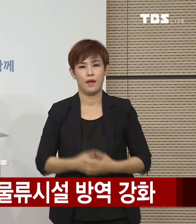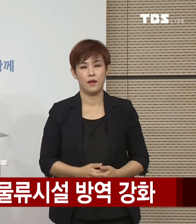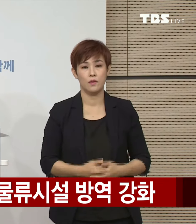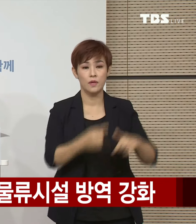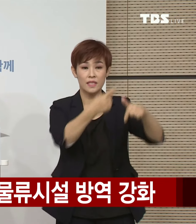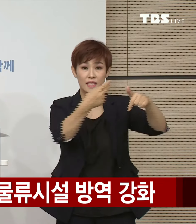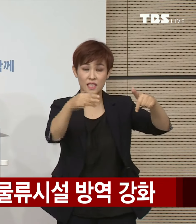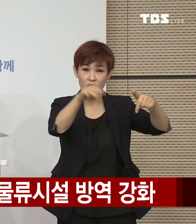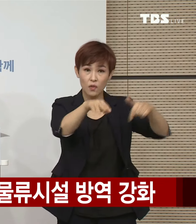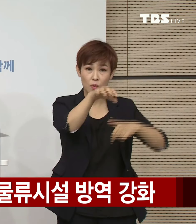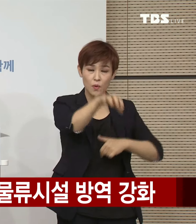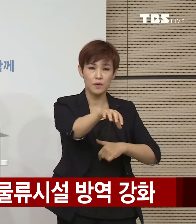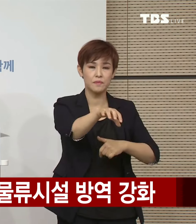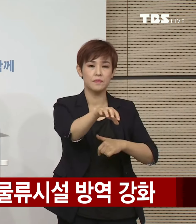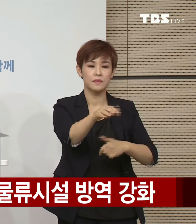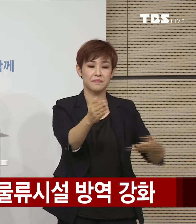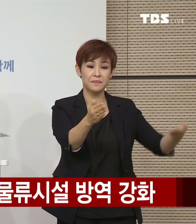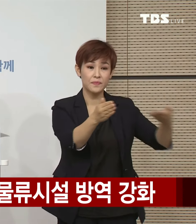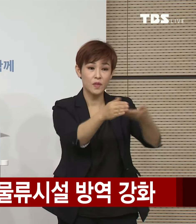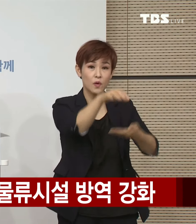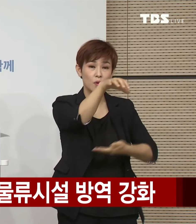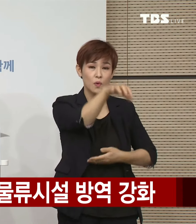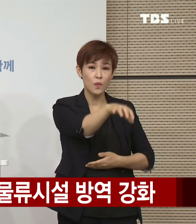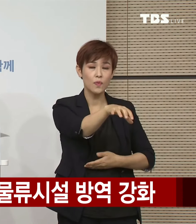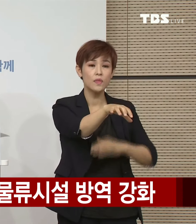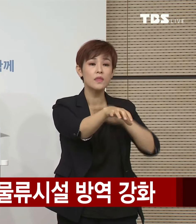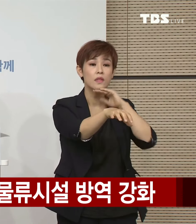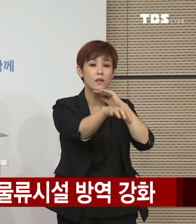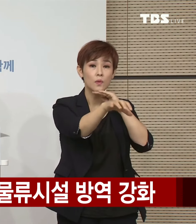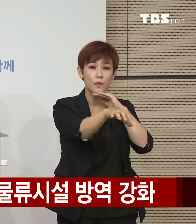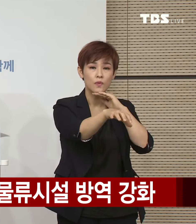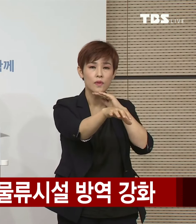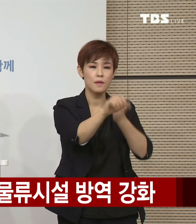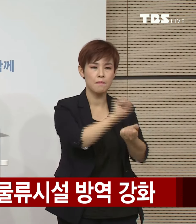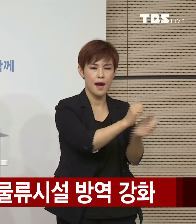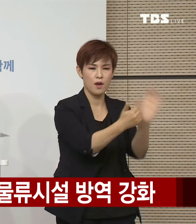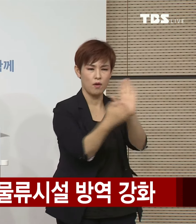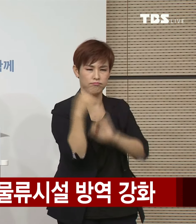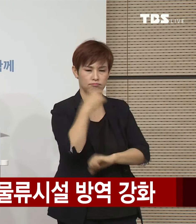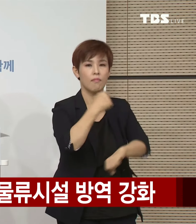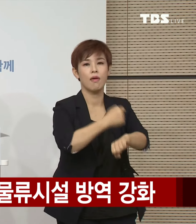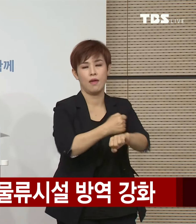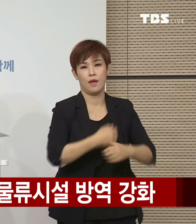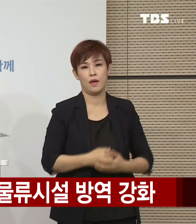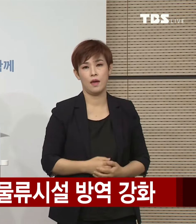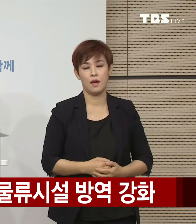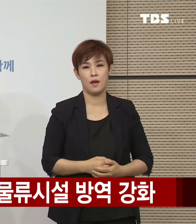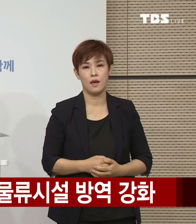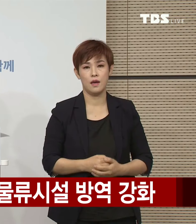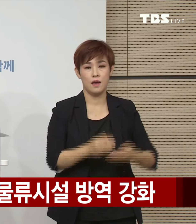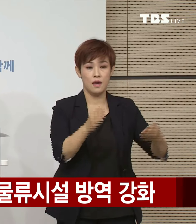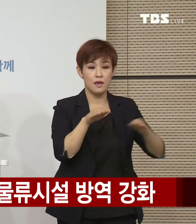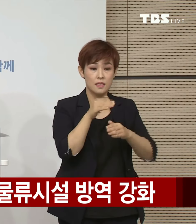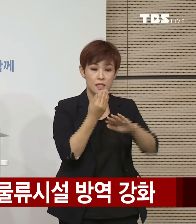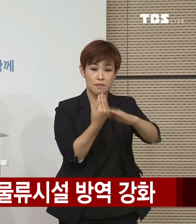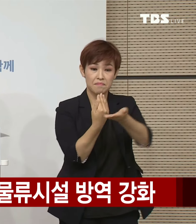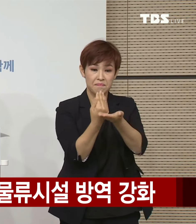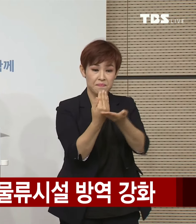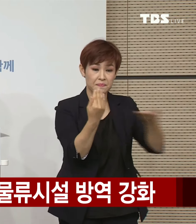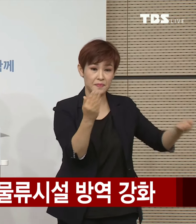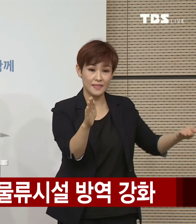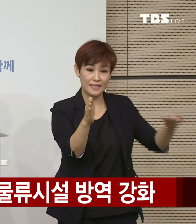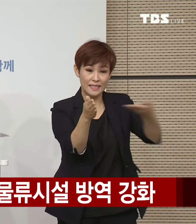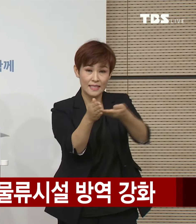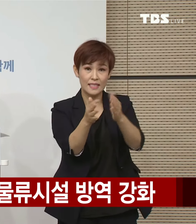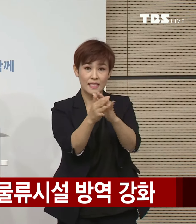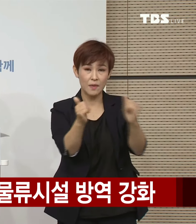인천시는 연안여객 터미널과 선착장에 대한 방역을 강화하였습니다. 입도객에 대해 발열 확인 후